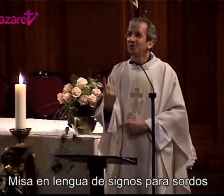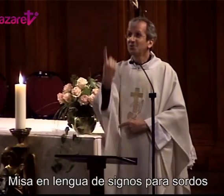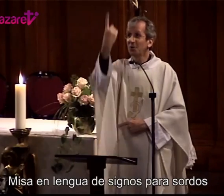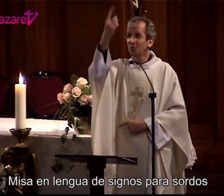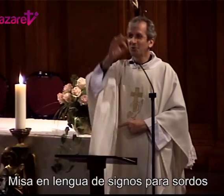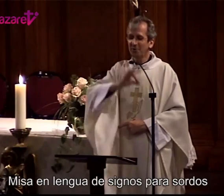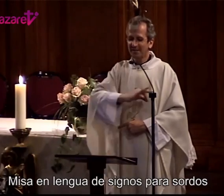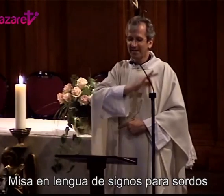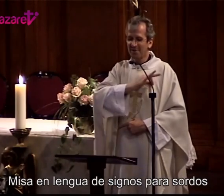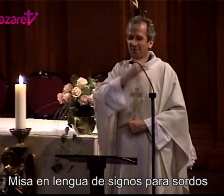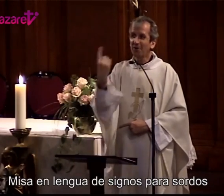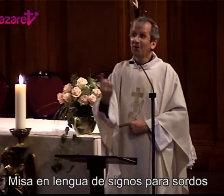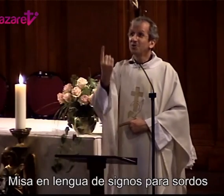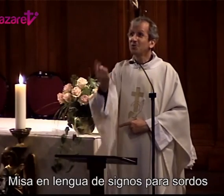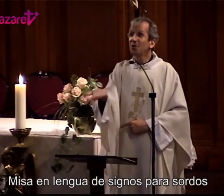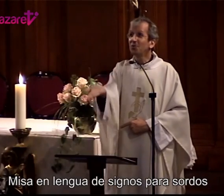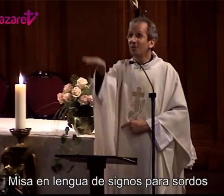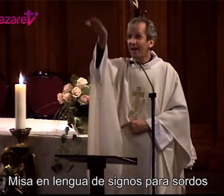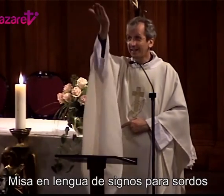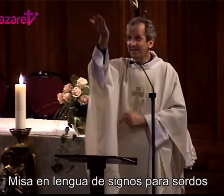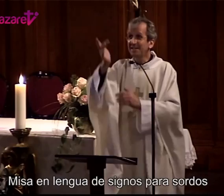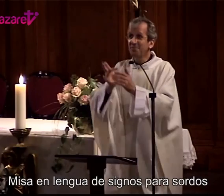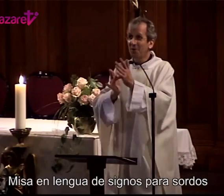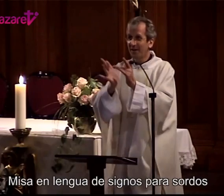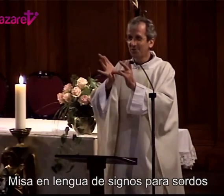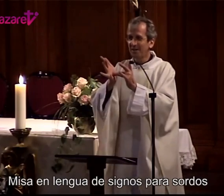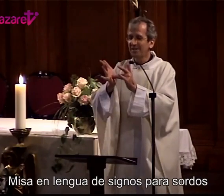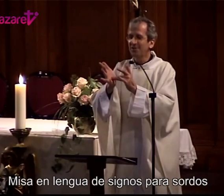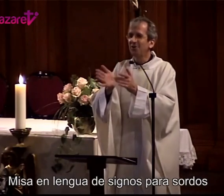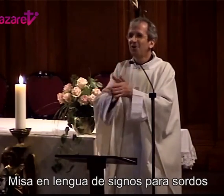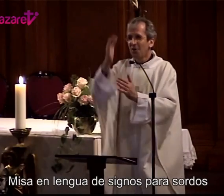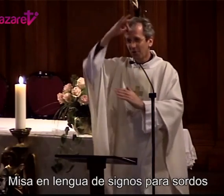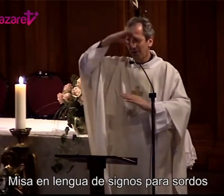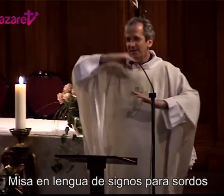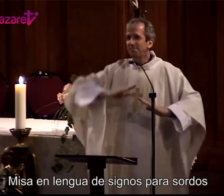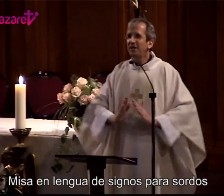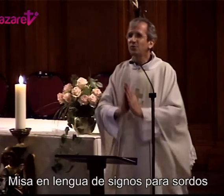solo tú, Señor, solo tú, Altísimo Jesucristo, con el Espíritu